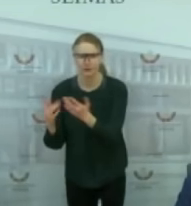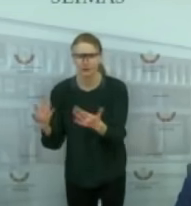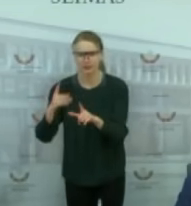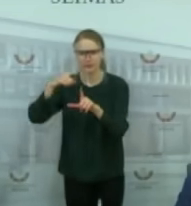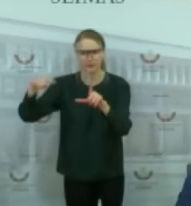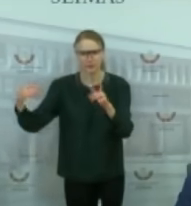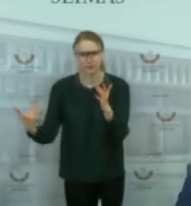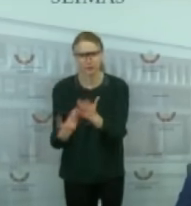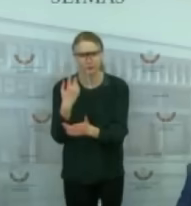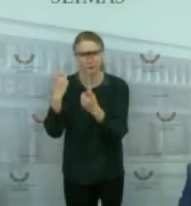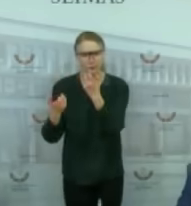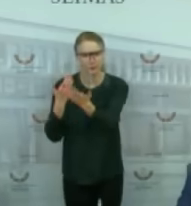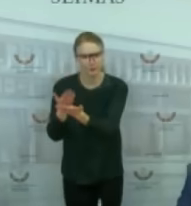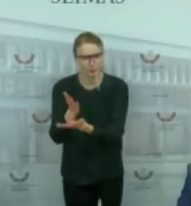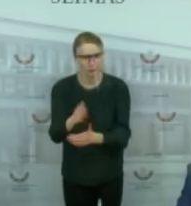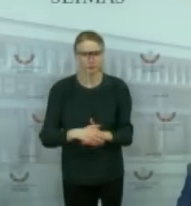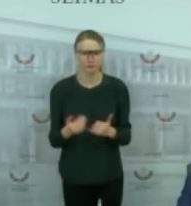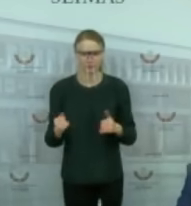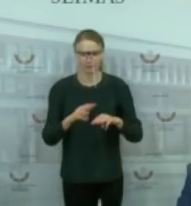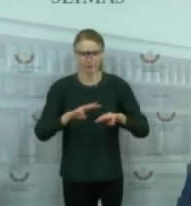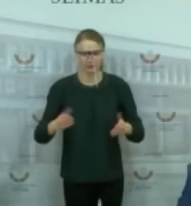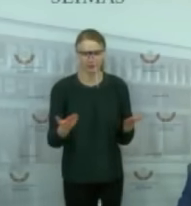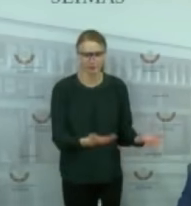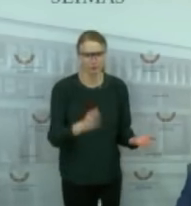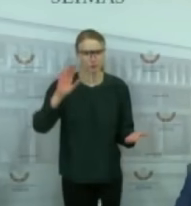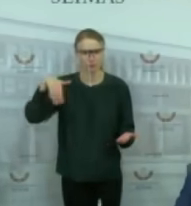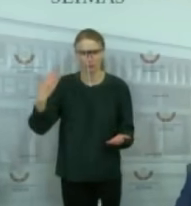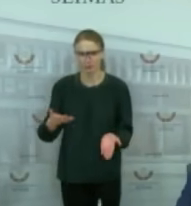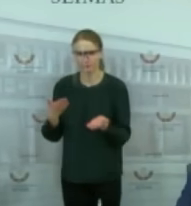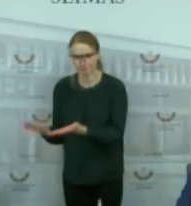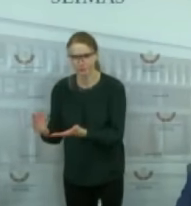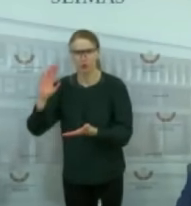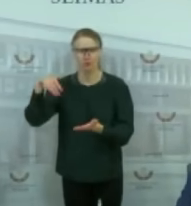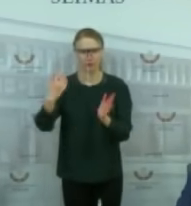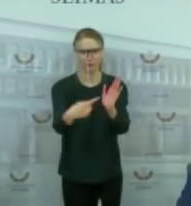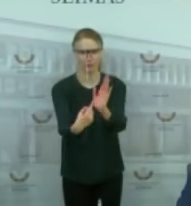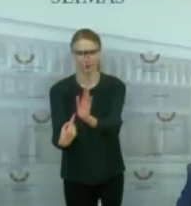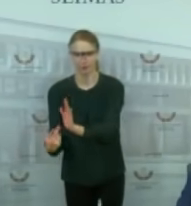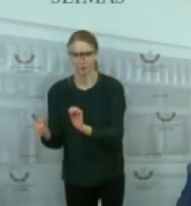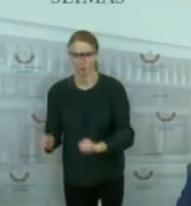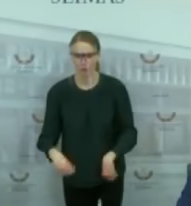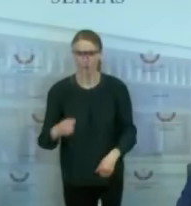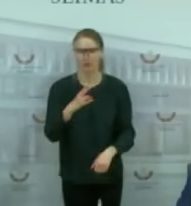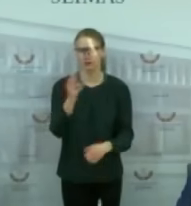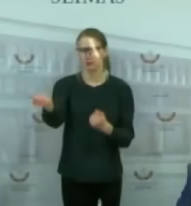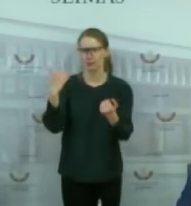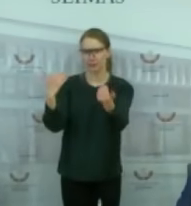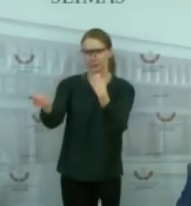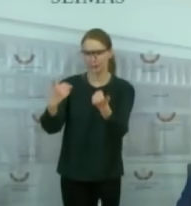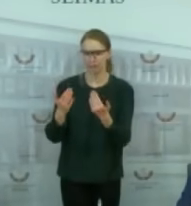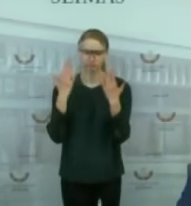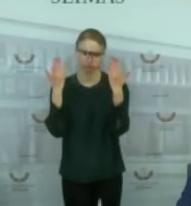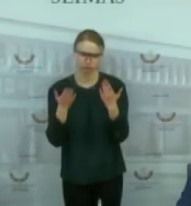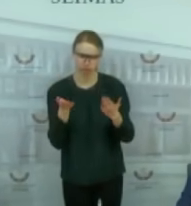tai pradėsime nuo ministro, po to Ginreta ir po to jūsų klausimai, kas yra atsiuntę